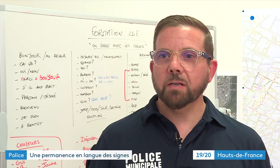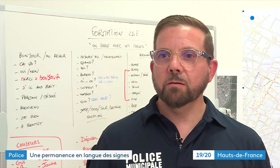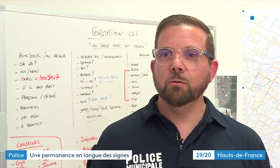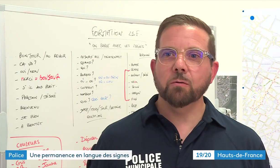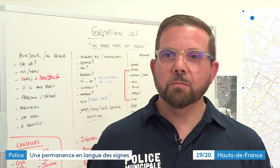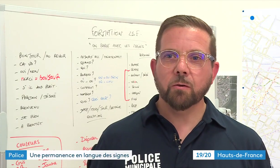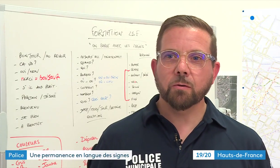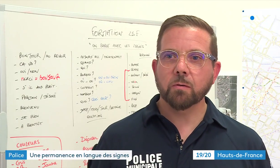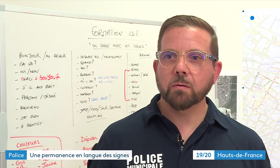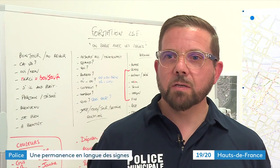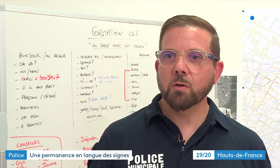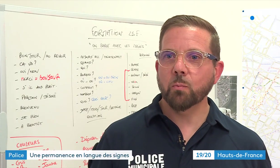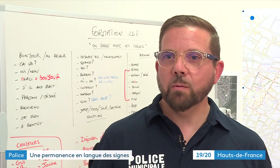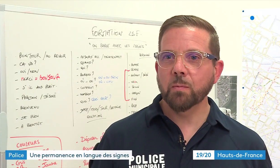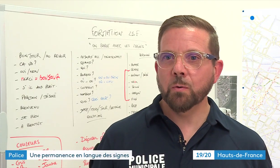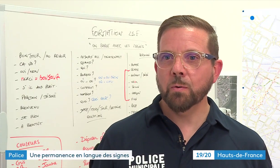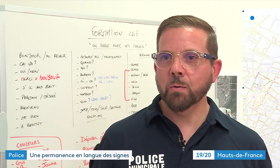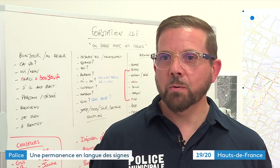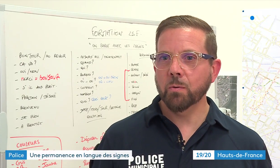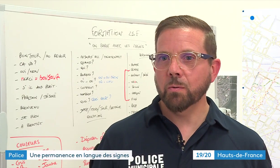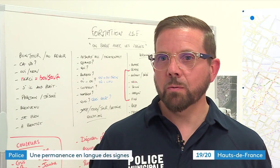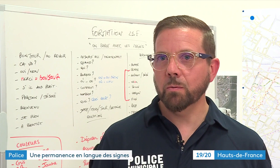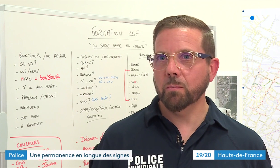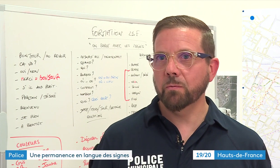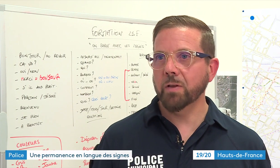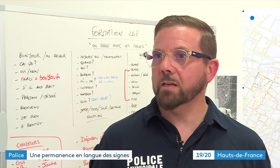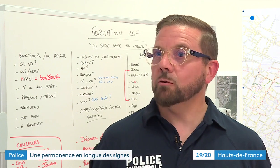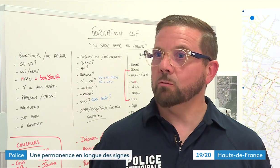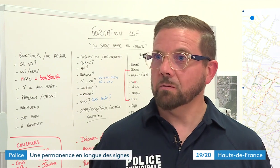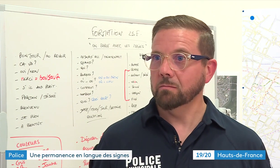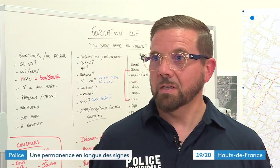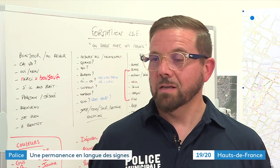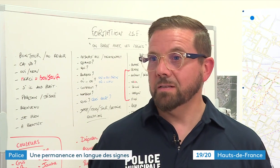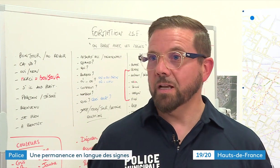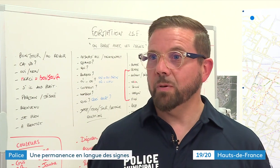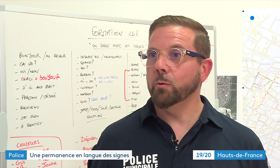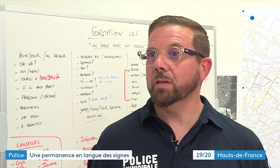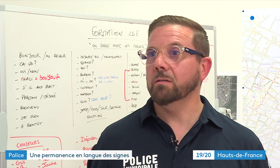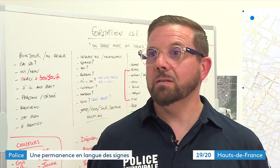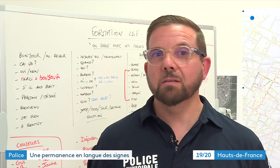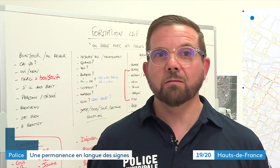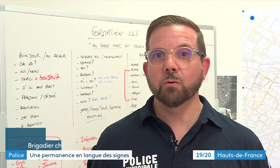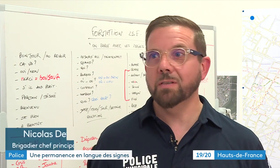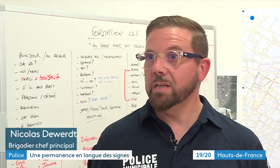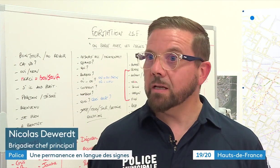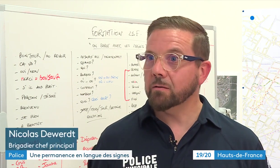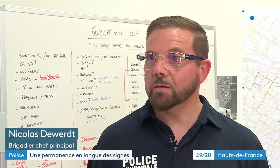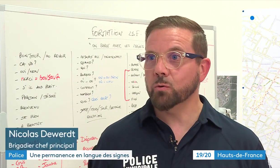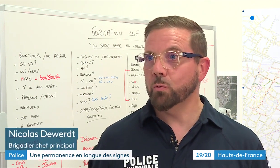personnes sourdes et malentendantes, quand elles ont un problème, vers qui elles se tournent. S'il n'y a pas de personnes qui savent signer dans un poste de